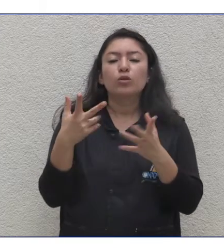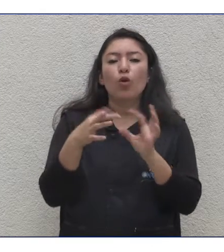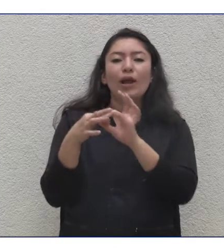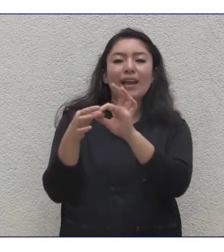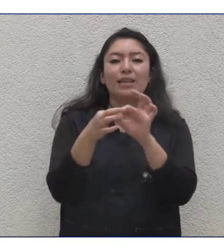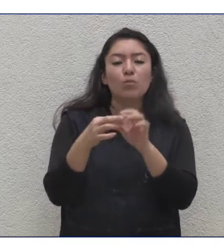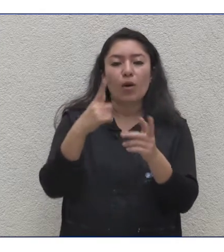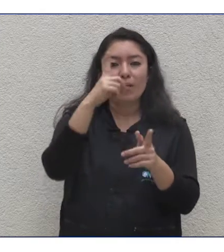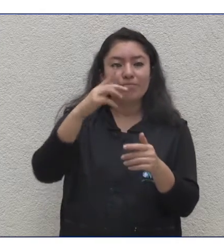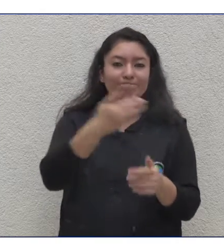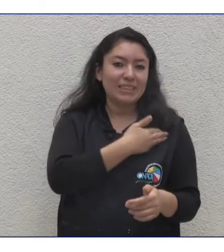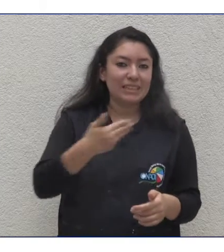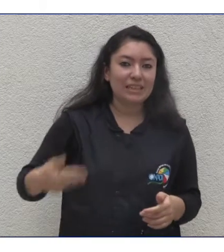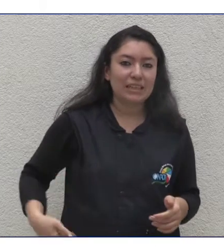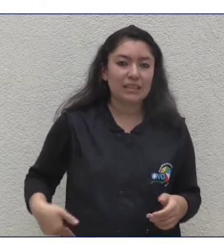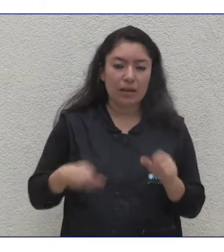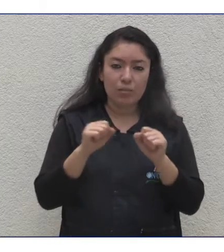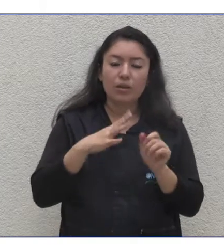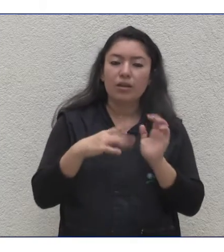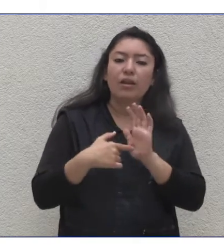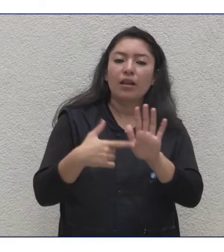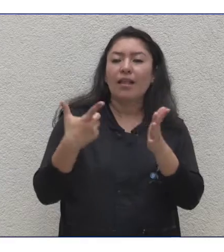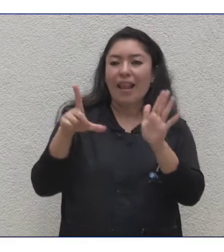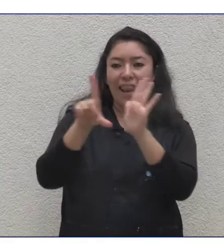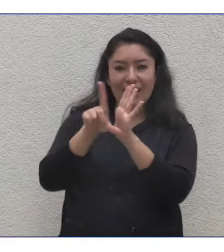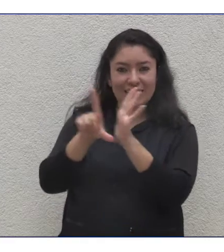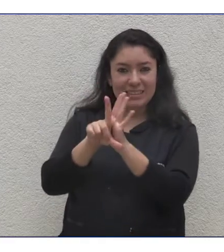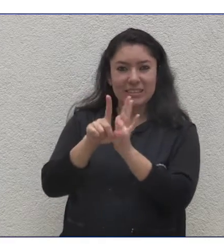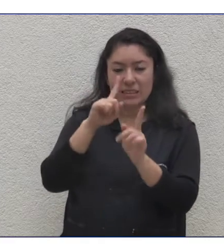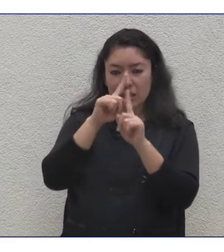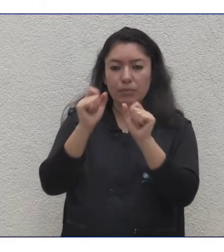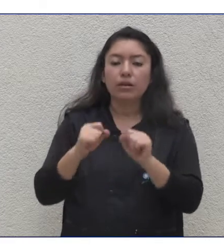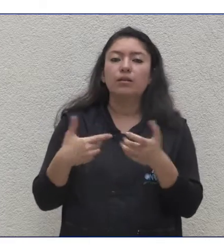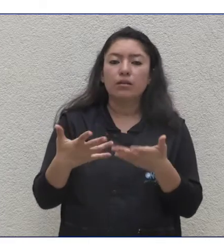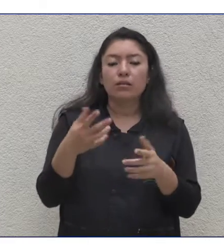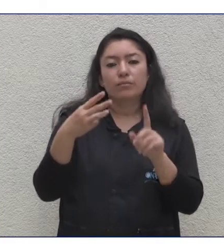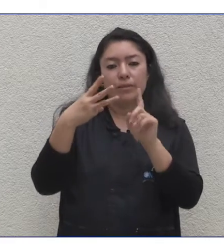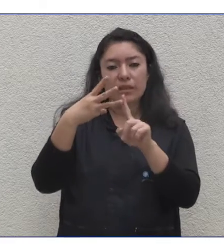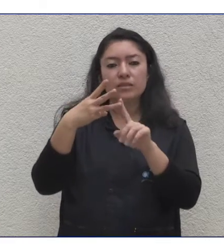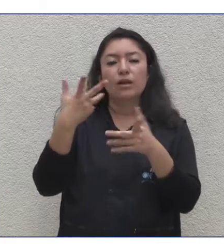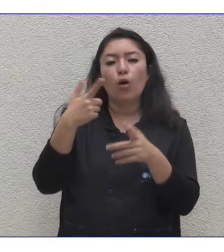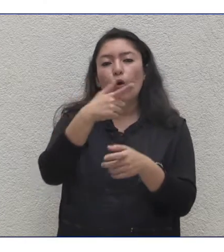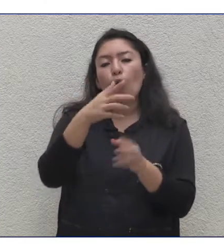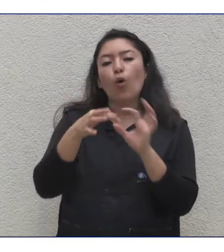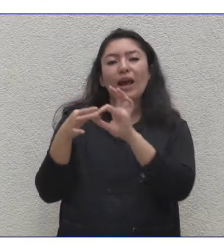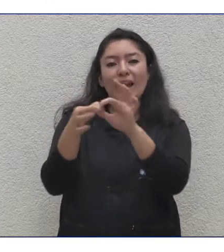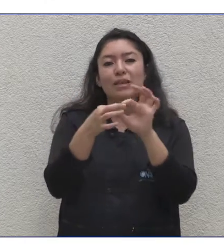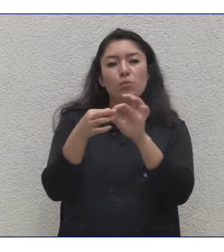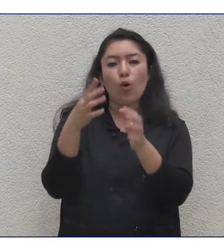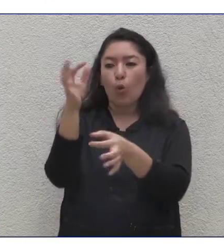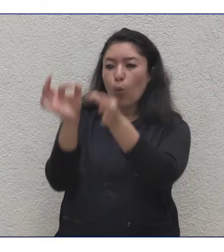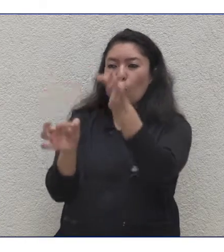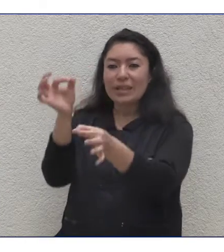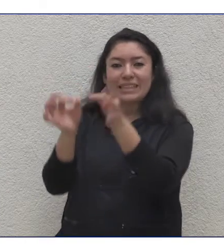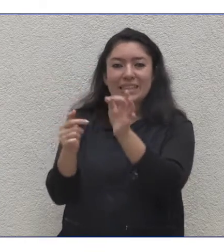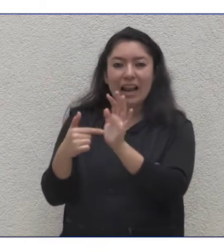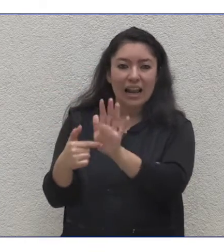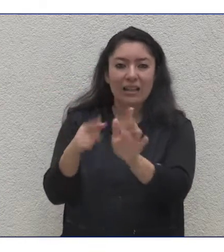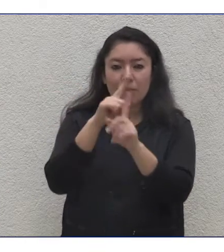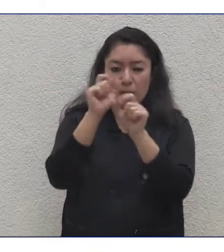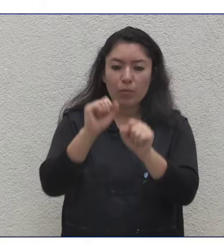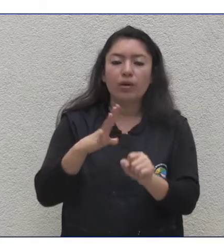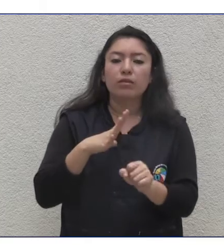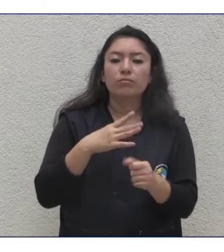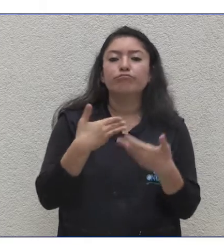Organismo legislativo y todas las dependencias que lo integran. 3. Organismo judicial y todas las dependencias que lo